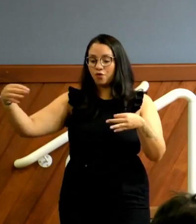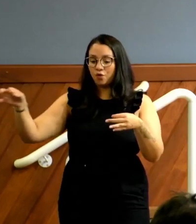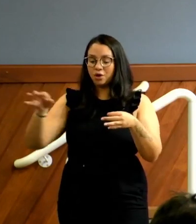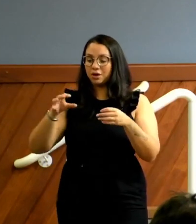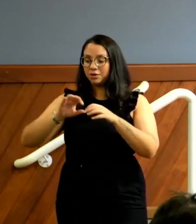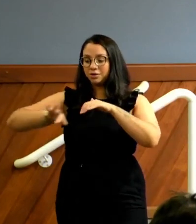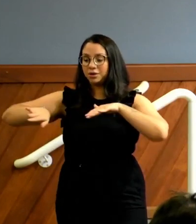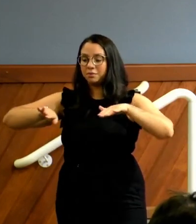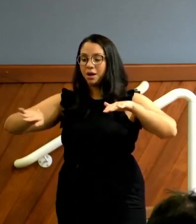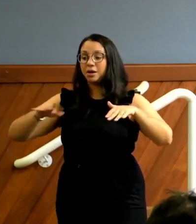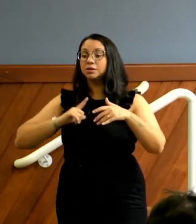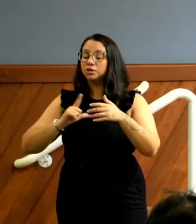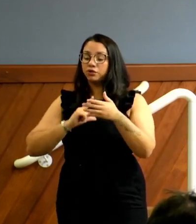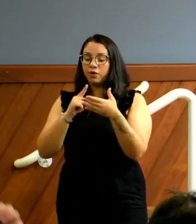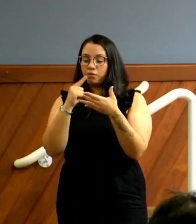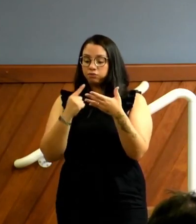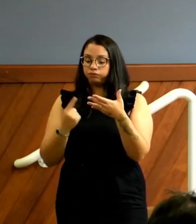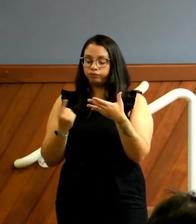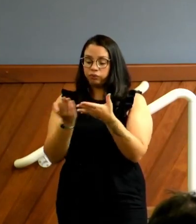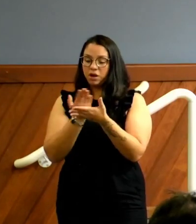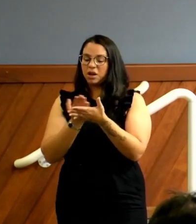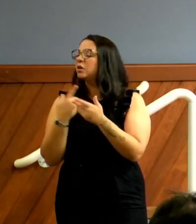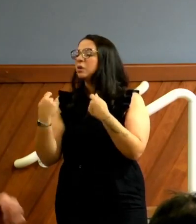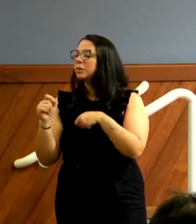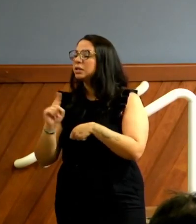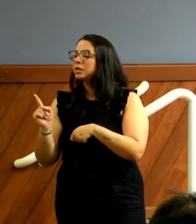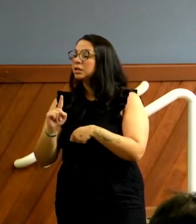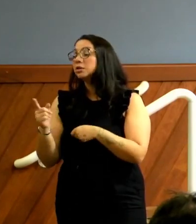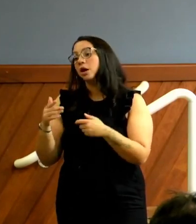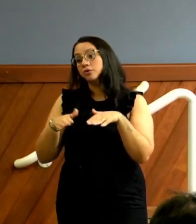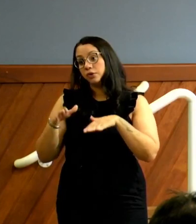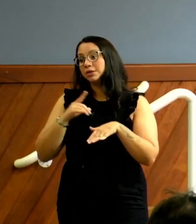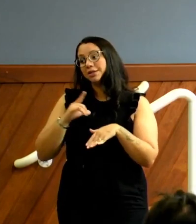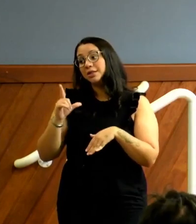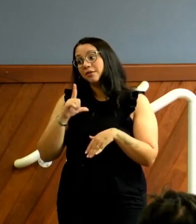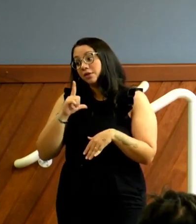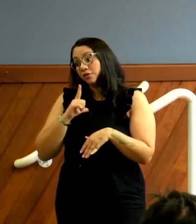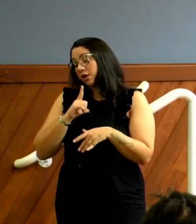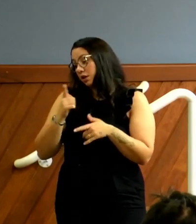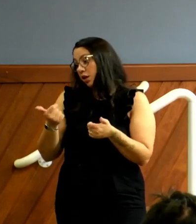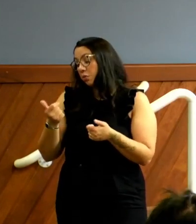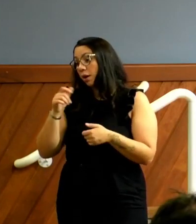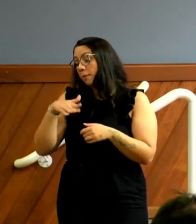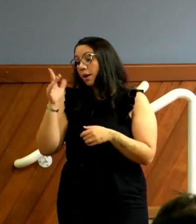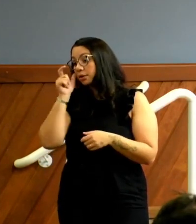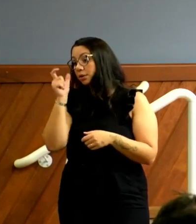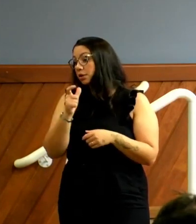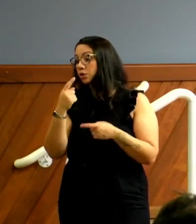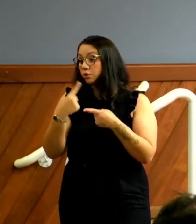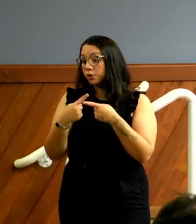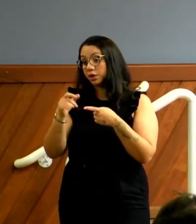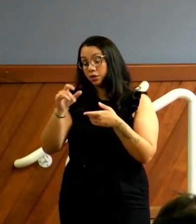Quando eu tenho, por exemplo, um encadernado, um livro, não é necessário, né? A não ser que você tenha bastante tempo. É mais interessante, até porque se alguém tira uma